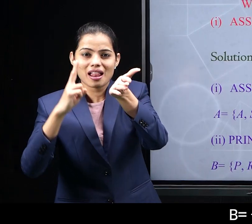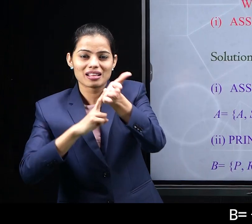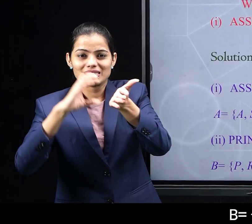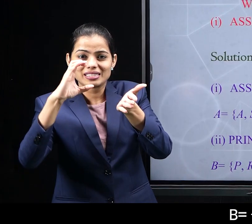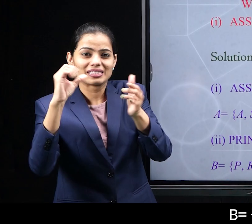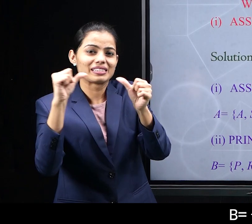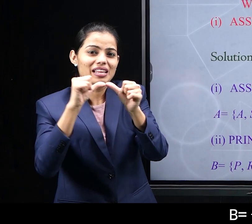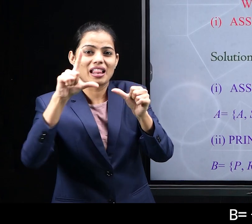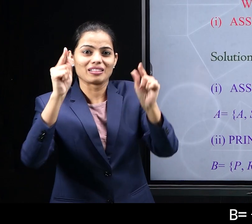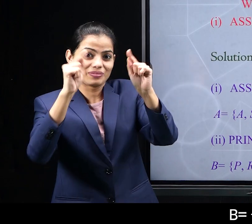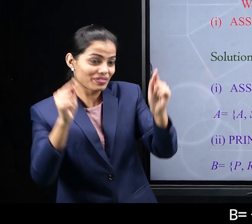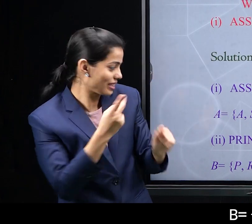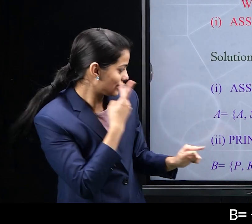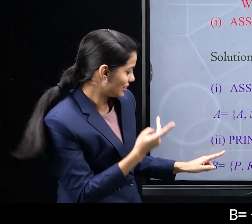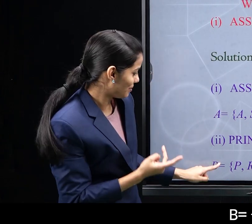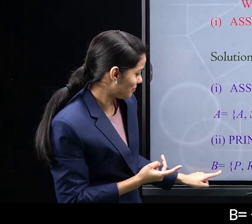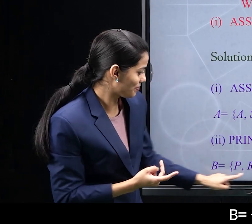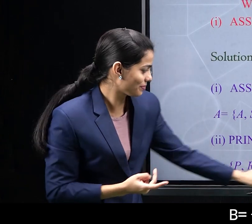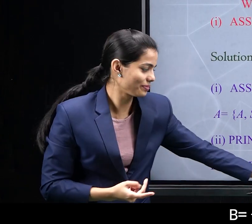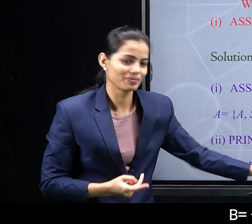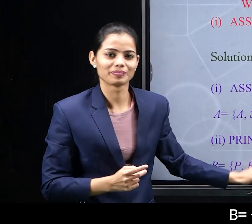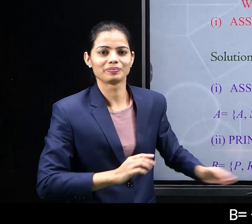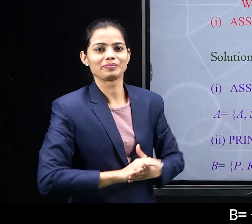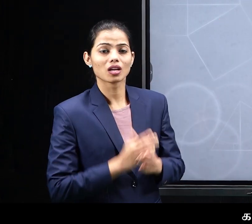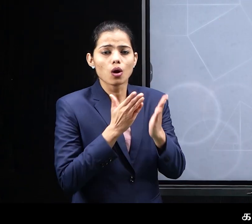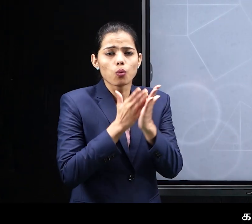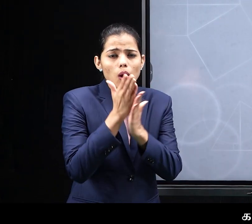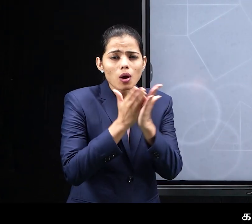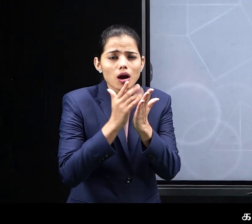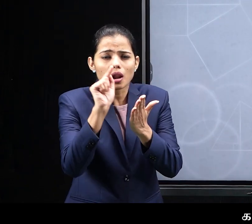என் சி ஏ எல். கணம் வகைகள்.